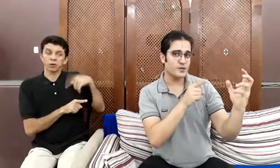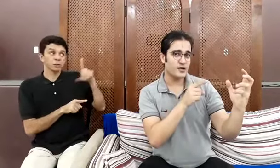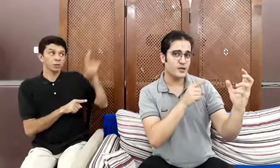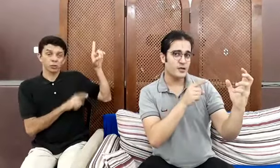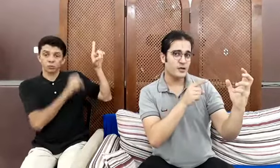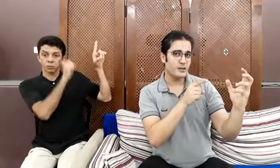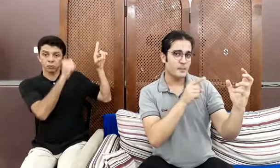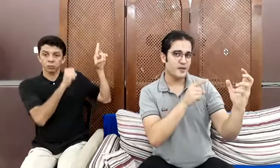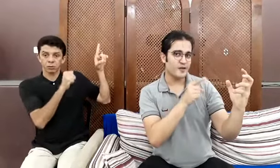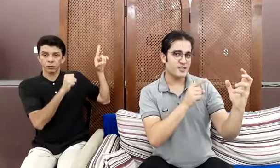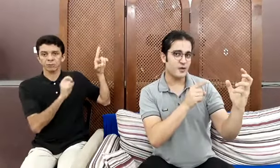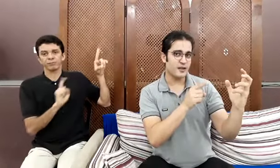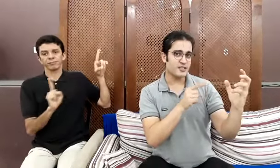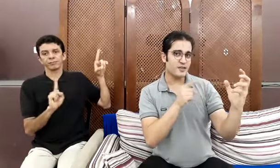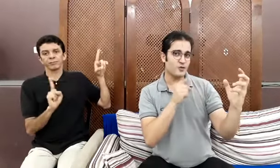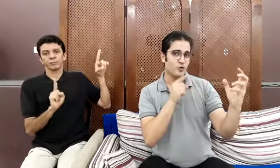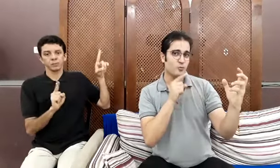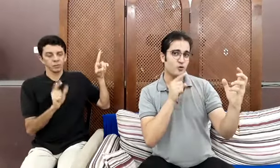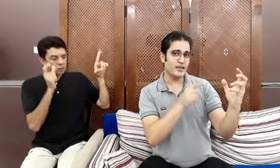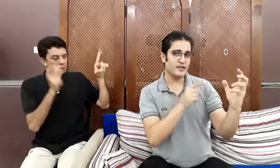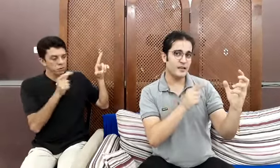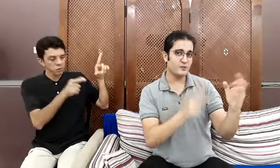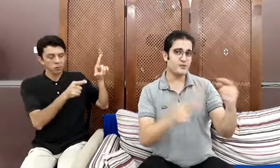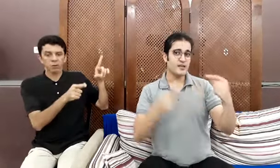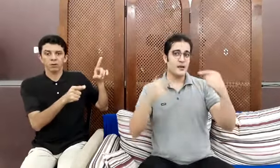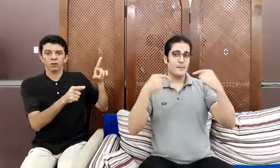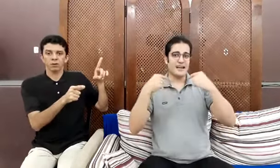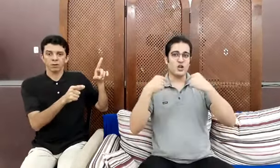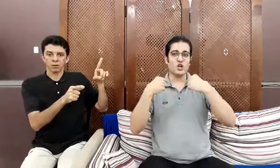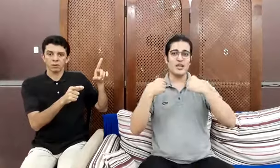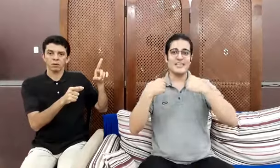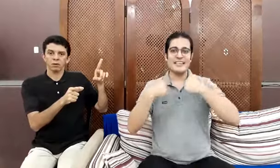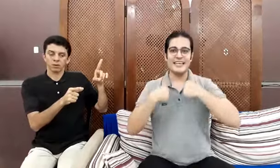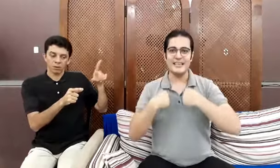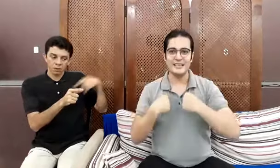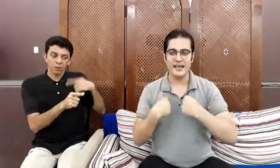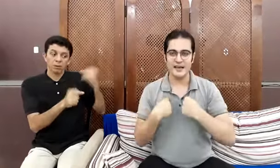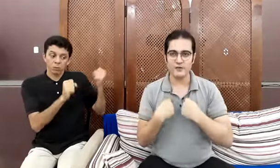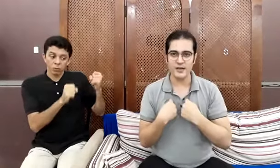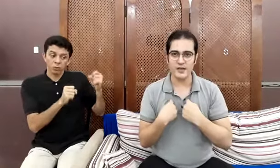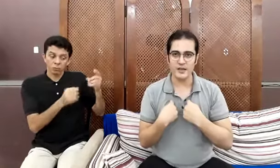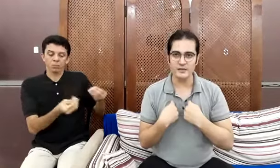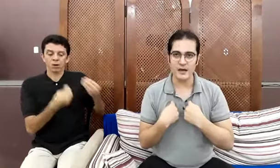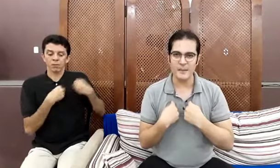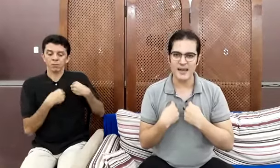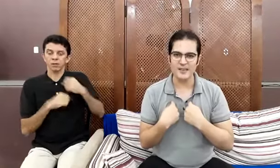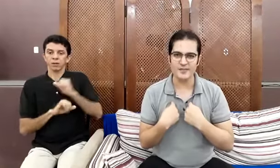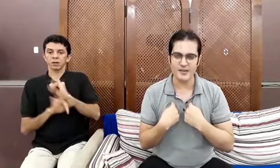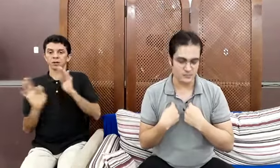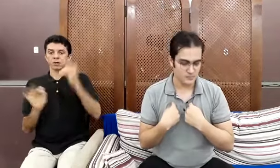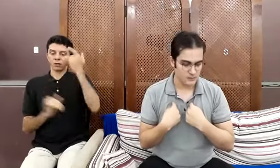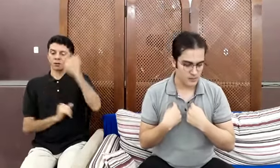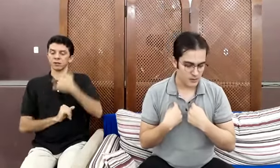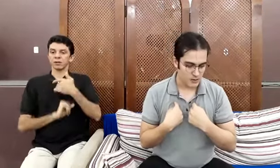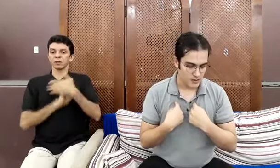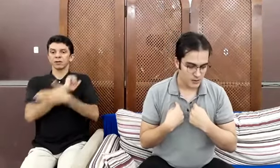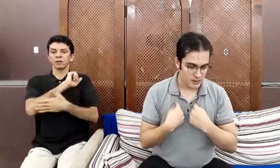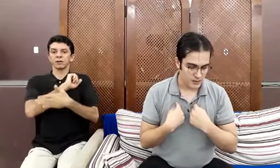Deus manifestado ali, ele estava de olho no poder de Deus para a glória dele. Era isso que ele queria, amarga inveja.